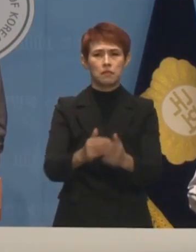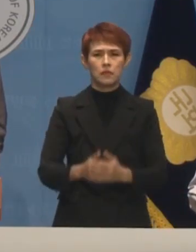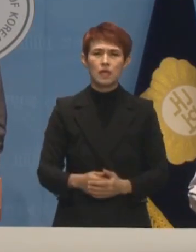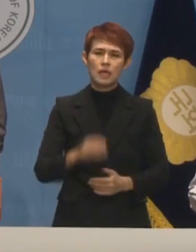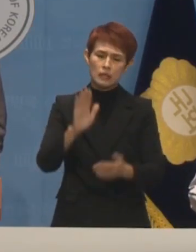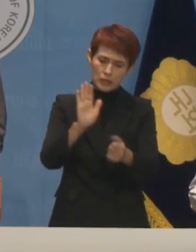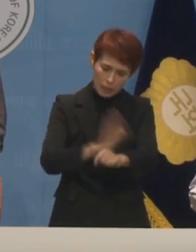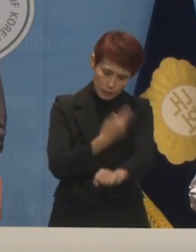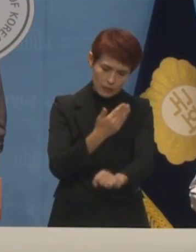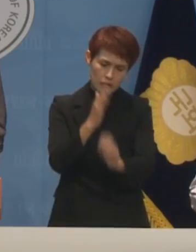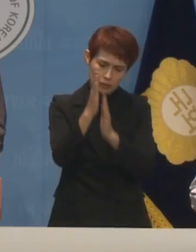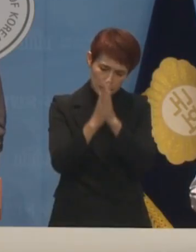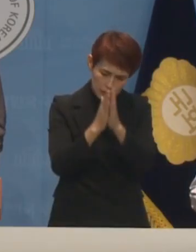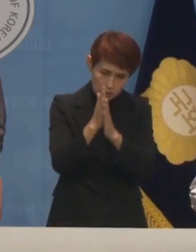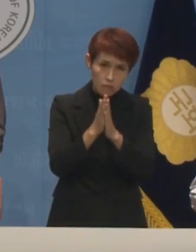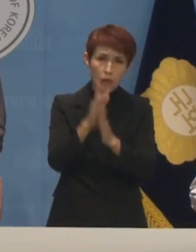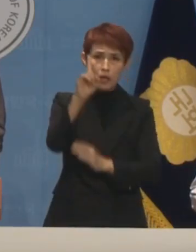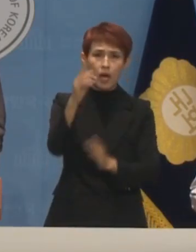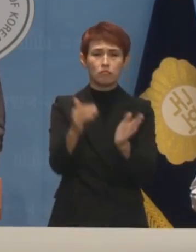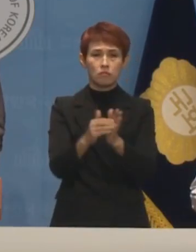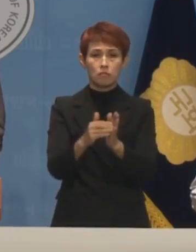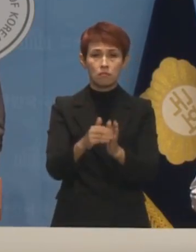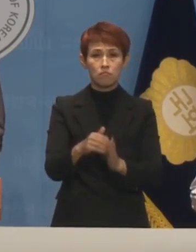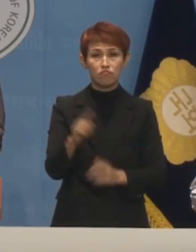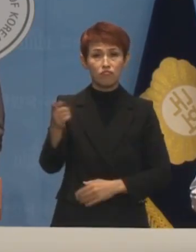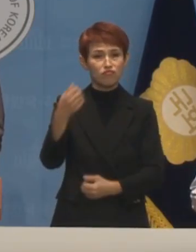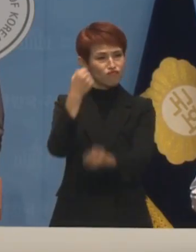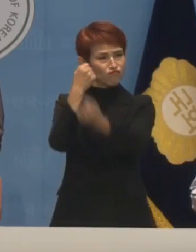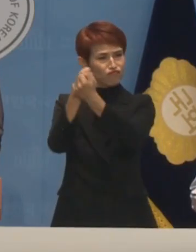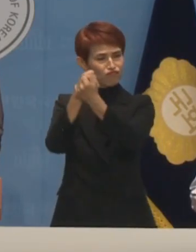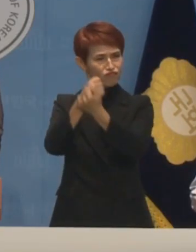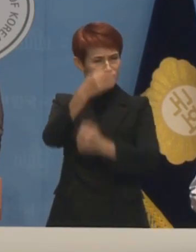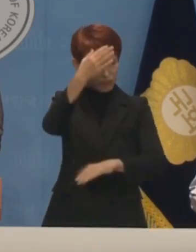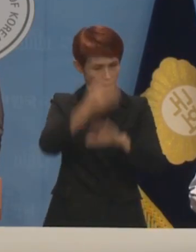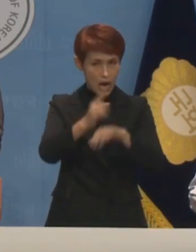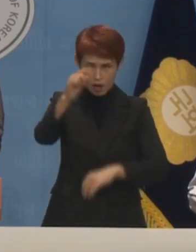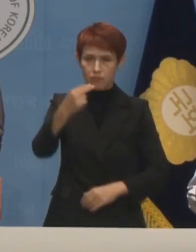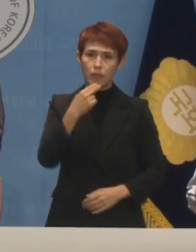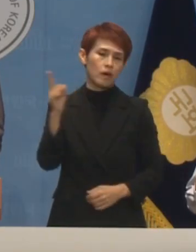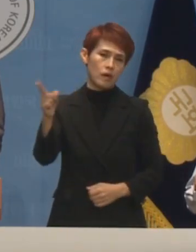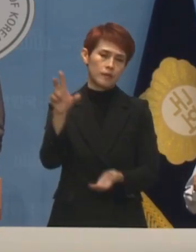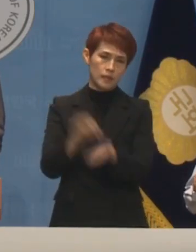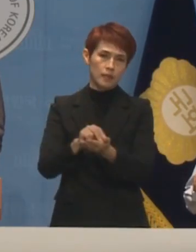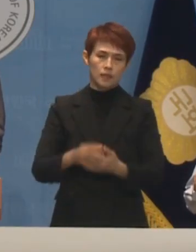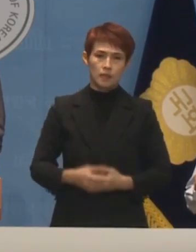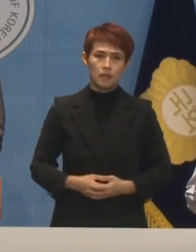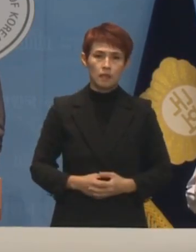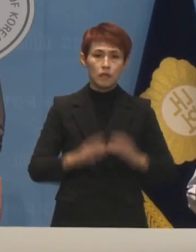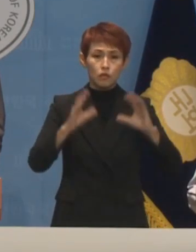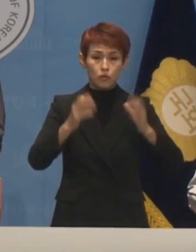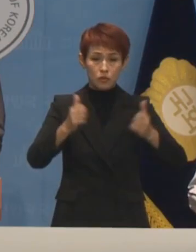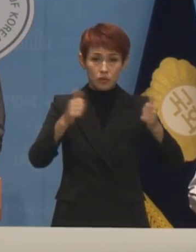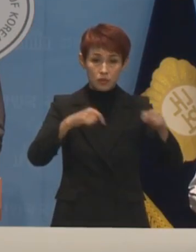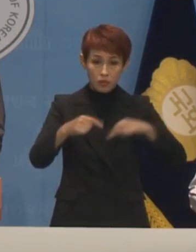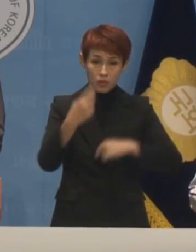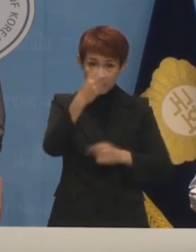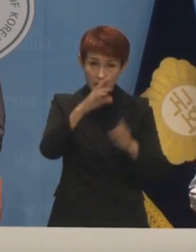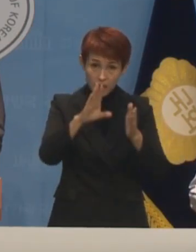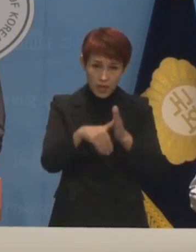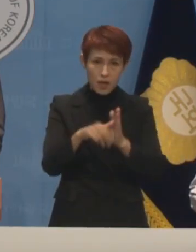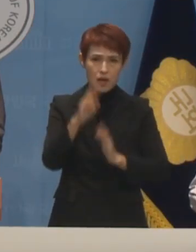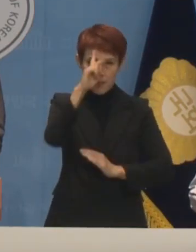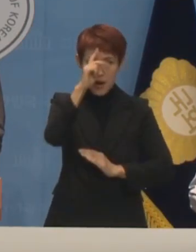잘못했습니다. 이거를 듣고 싶은데요. 아직까지 듣지 못했습니다. 그렇기 때문에 국회는 이번 국정감사에 박순관을 녹여야 됩니다.